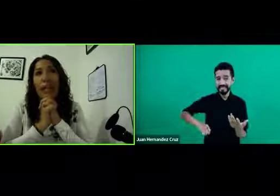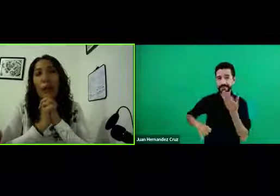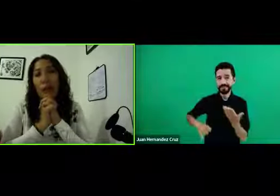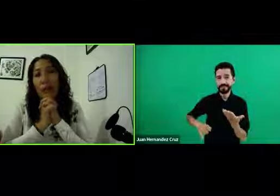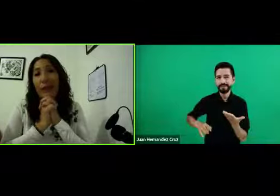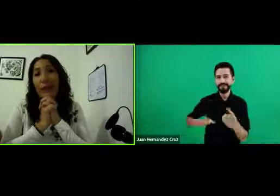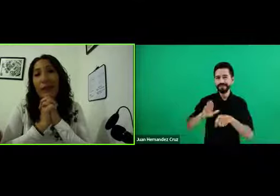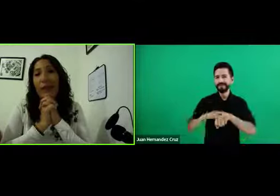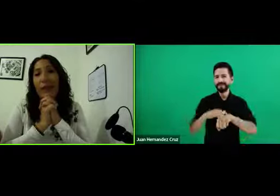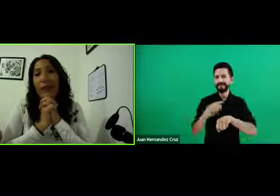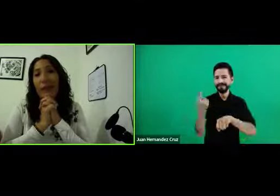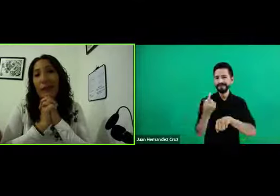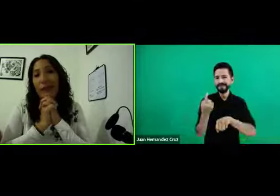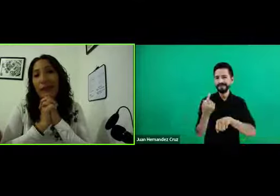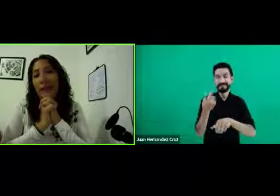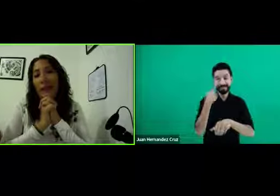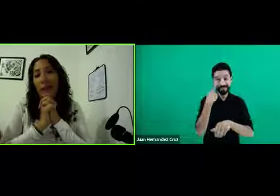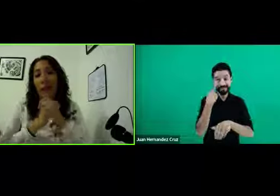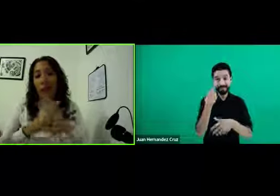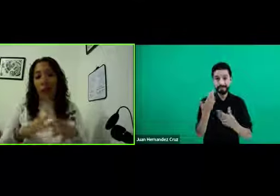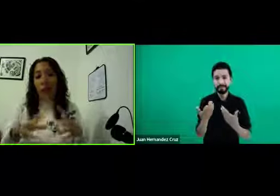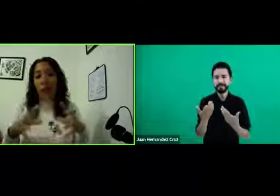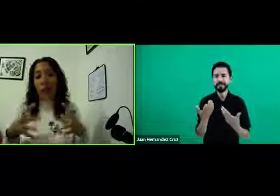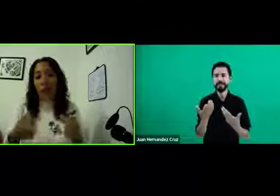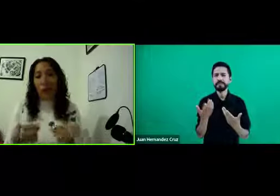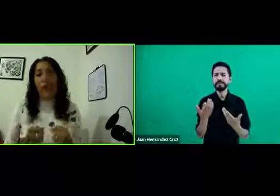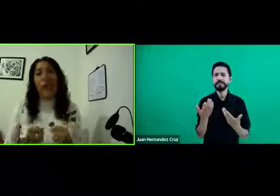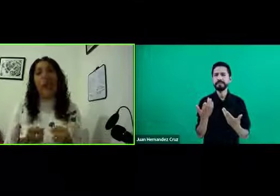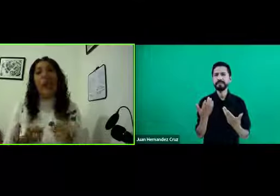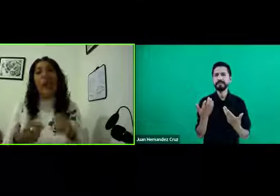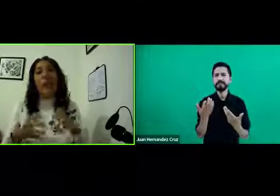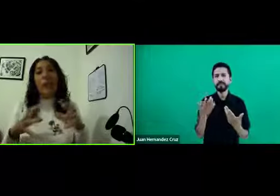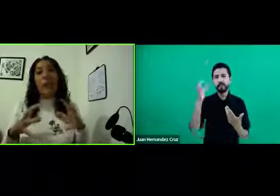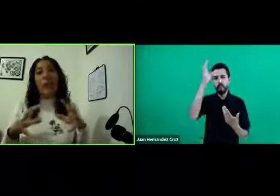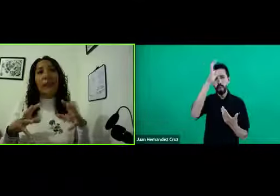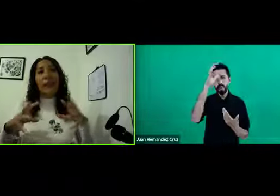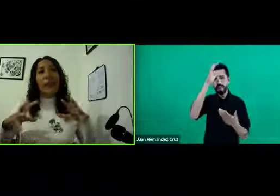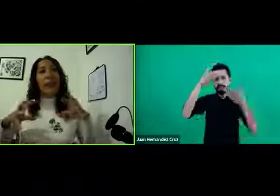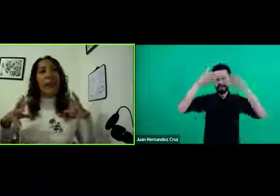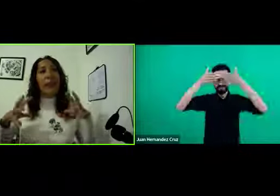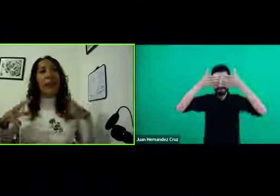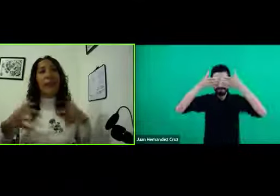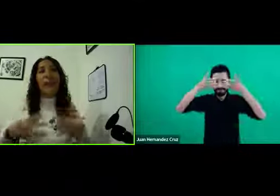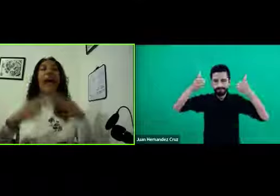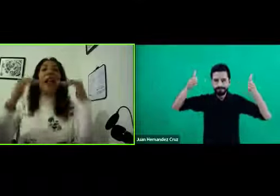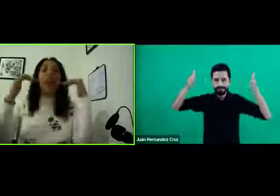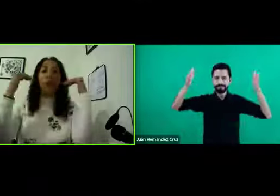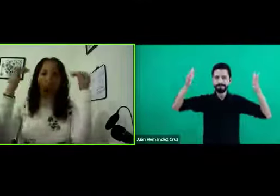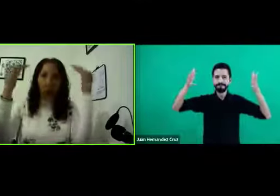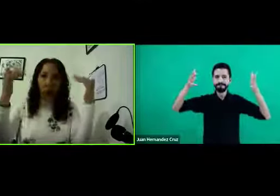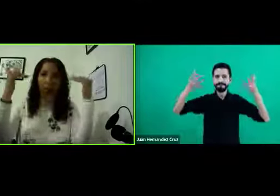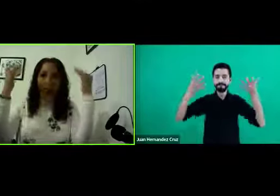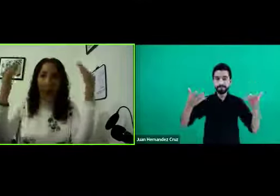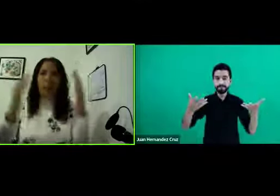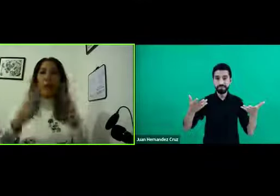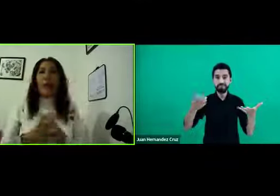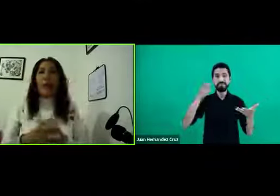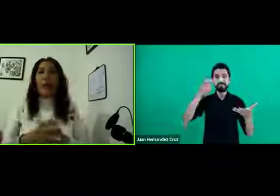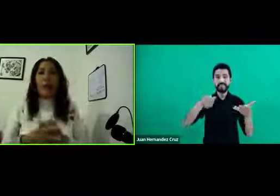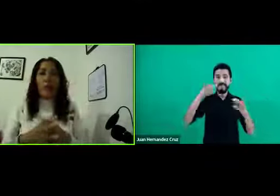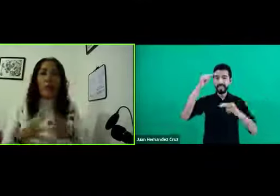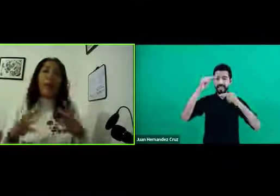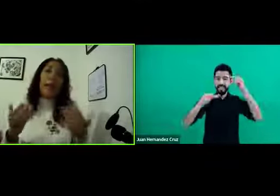porque justamente la parte de la expansión de la conciencia, la parte de entrar en otro nivel